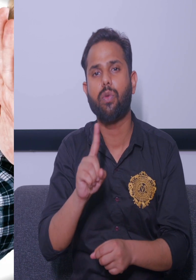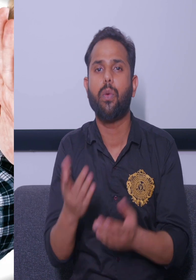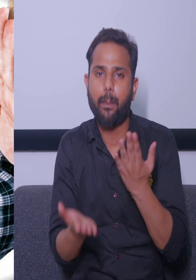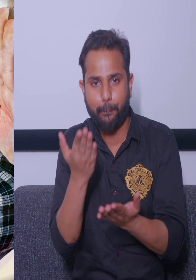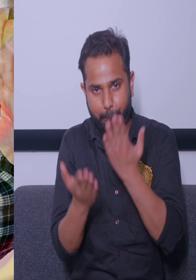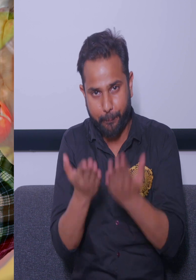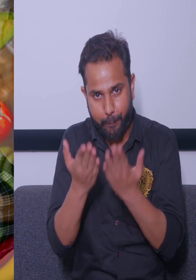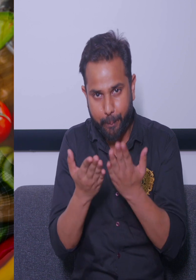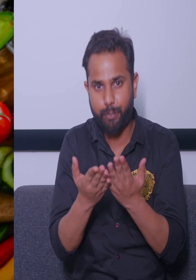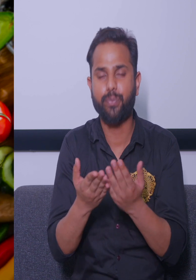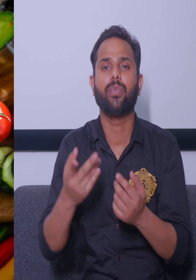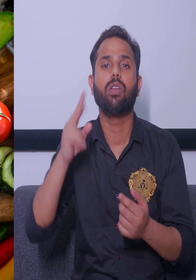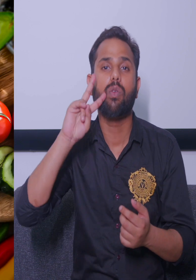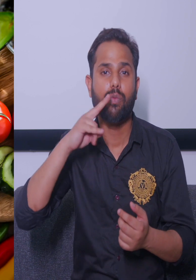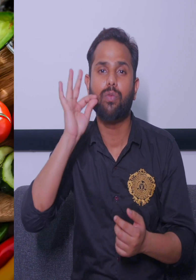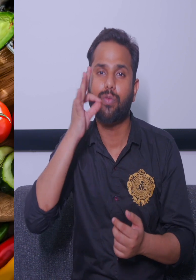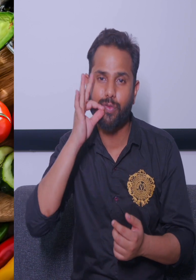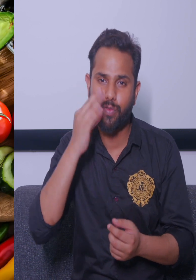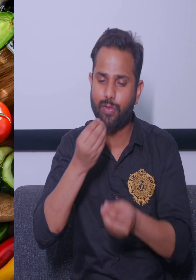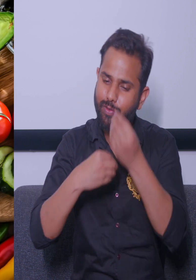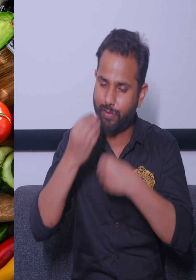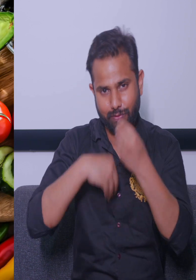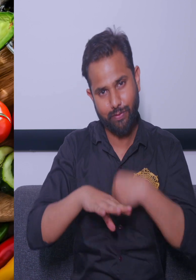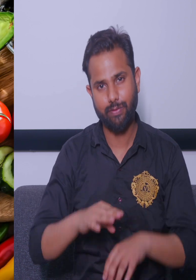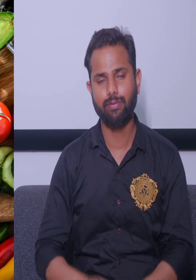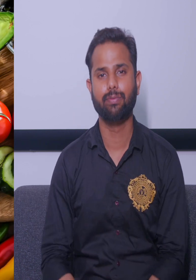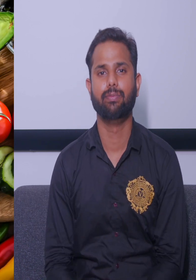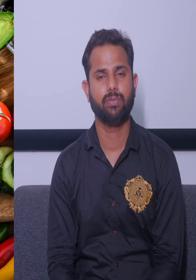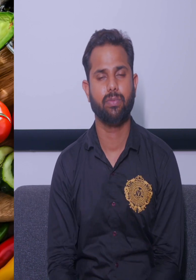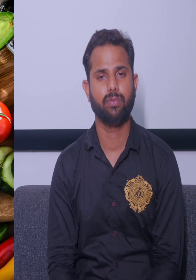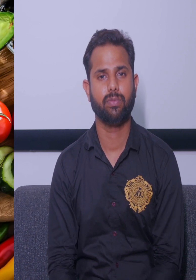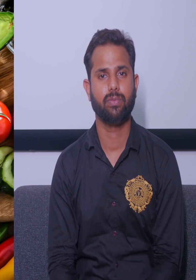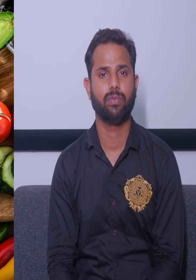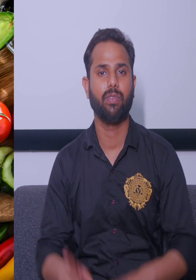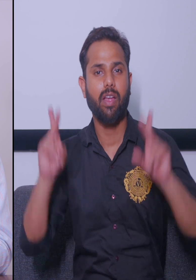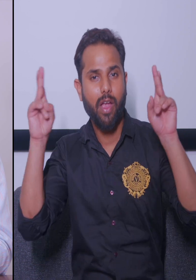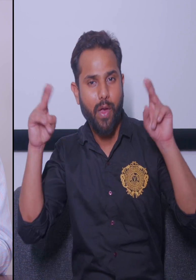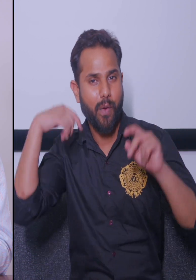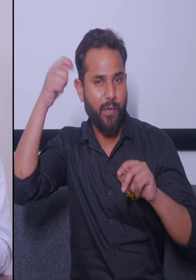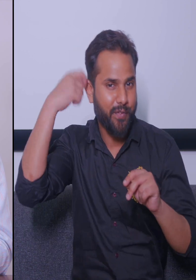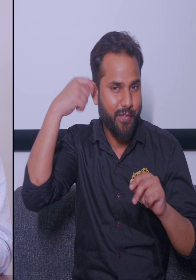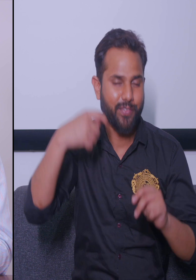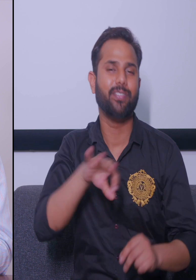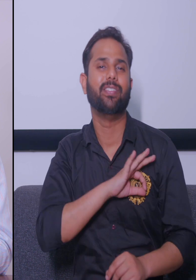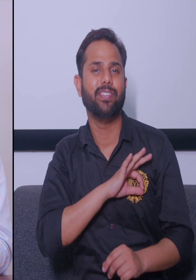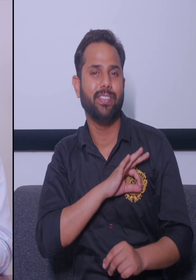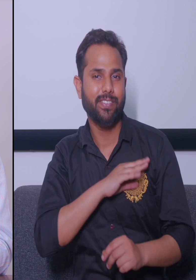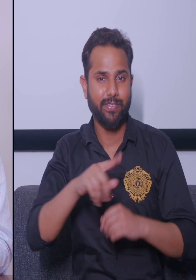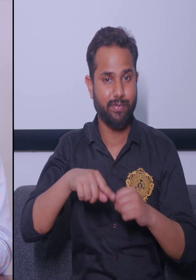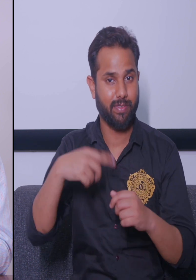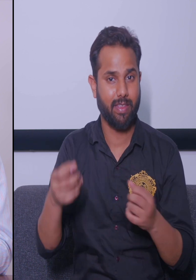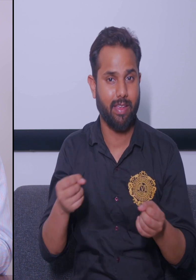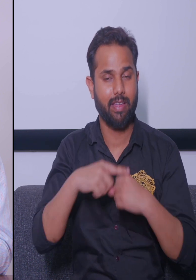करें। एक बैलेंस डाइट लें जो कि फ्रूट, वेजिटेबल्स और होल ग्रेन से भरपूर हो। आशा करते हैं आपको ये वीडियो पसंद आई